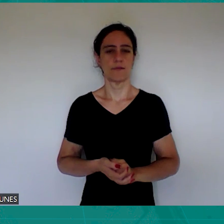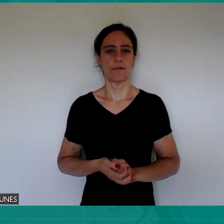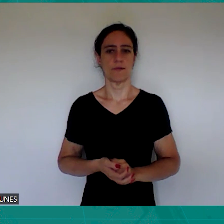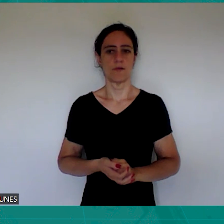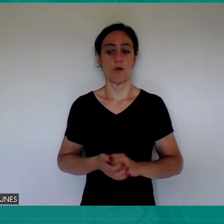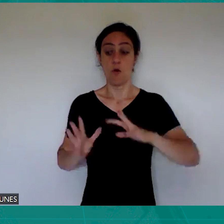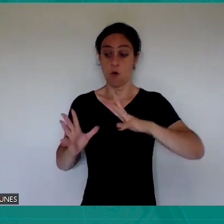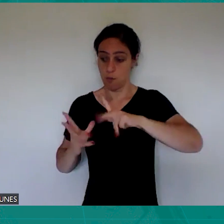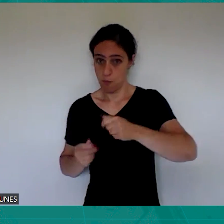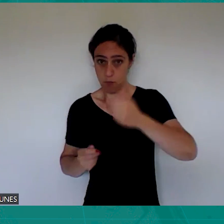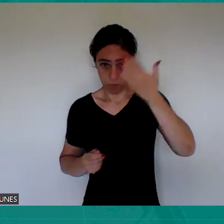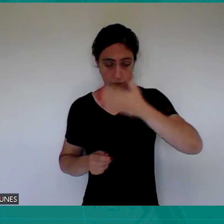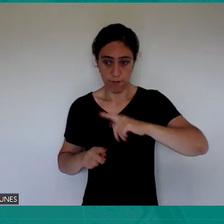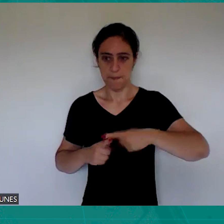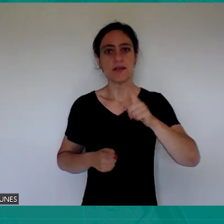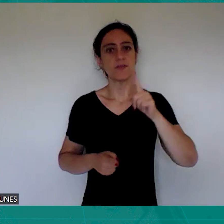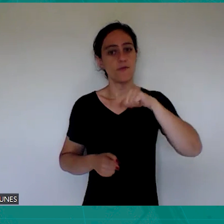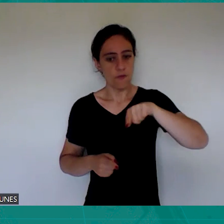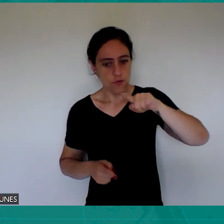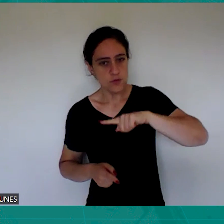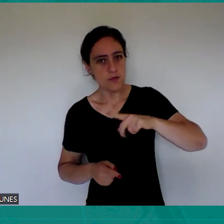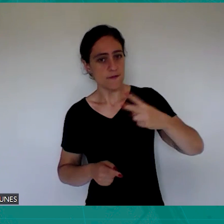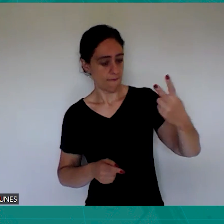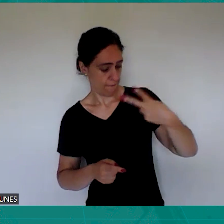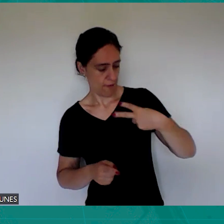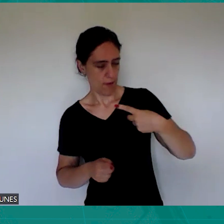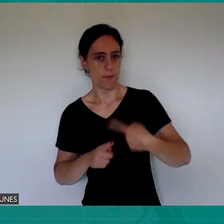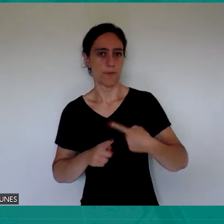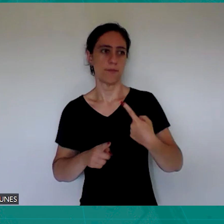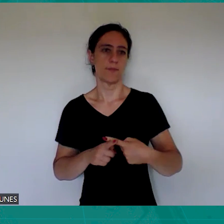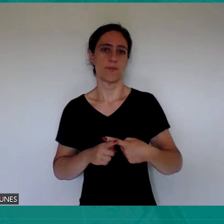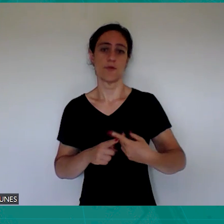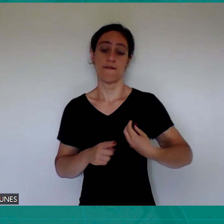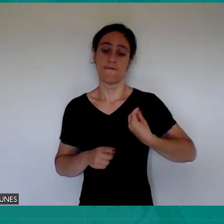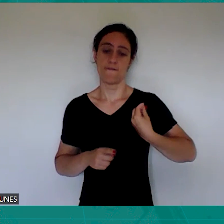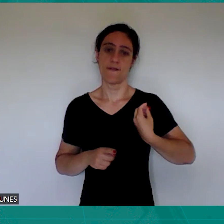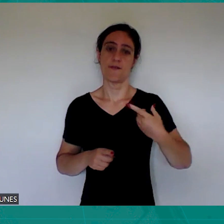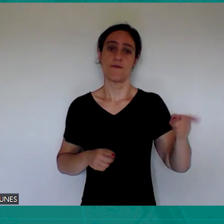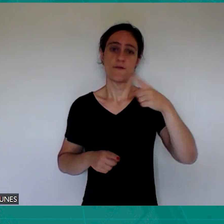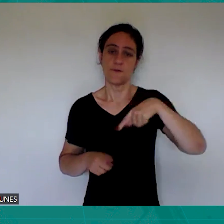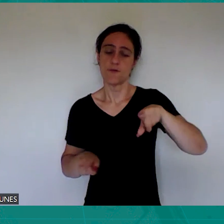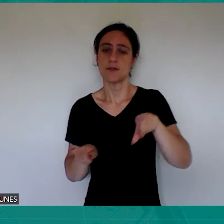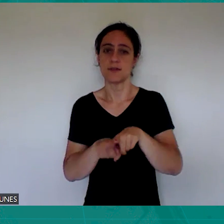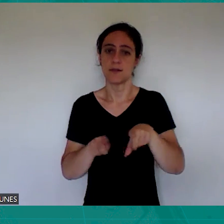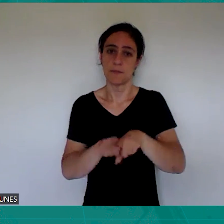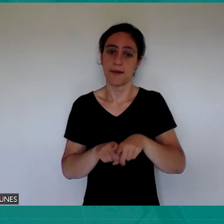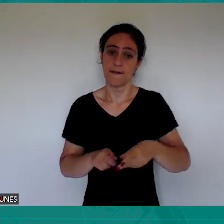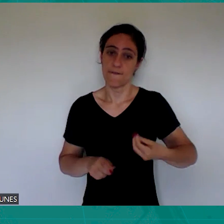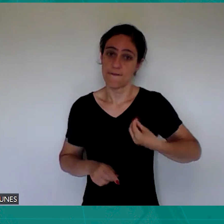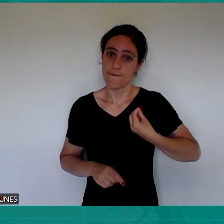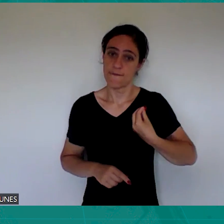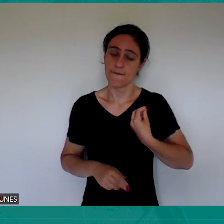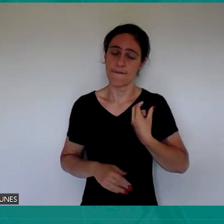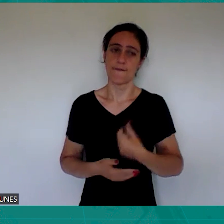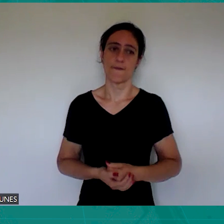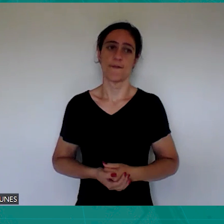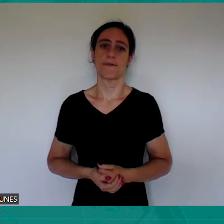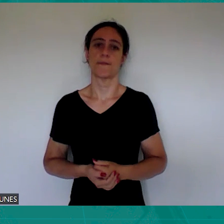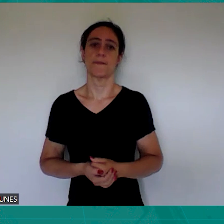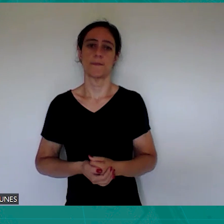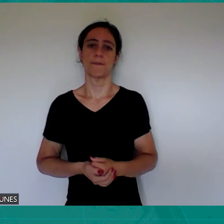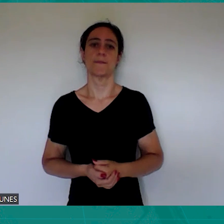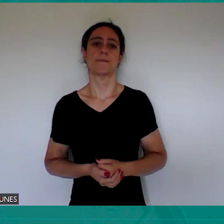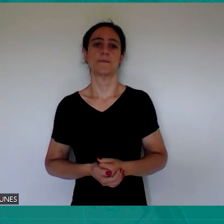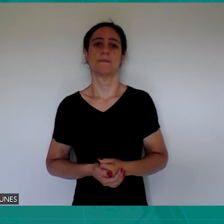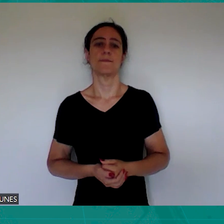vós porém me vereis, porque eu vivo, vós também vivereis. Olha, irmãos, nós